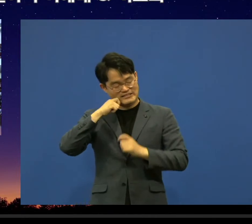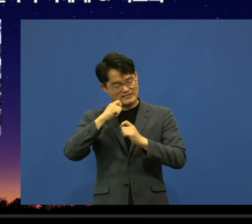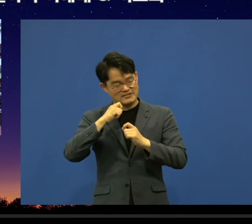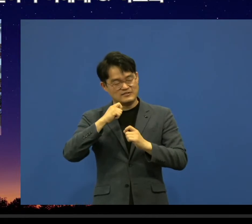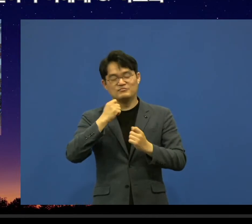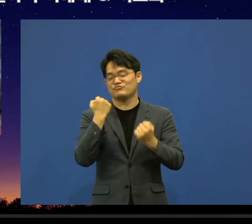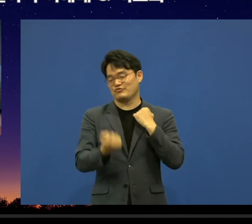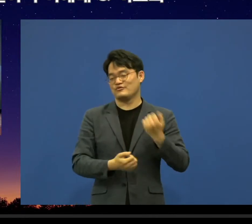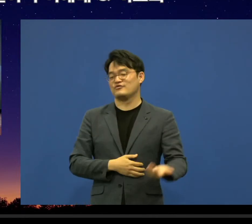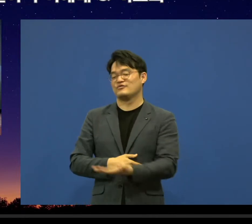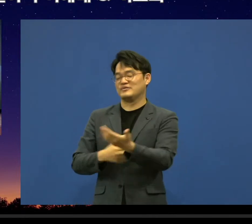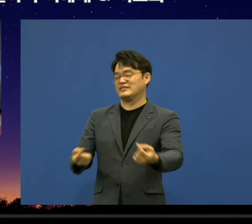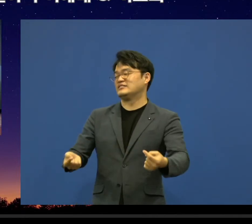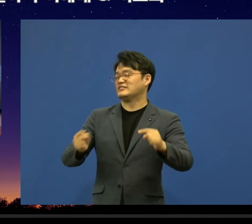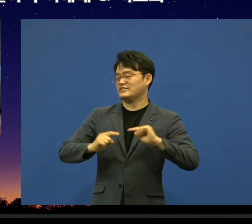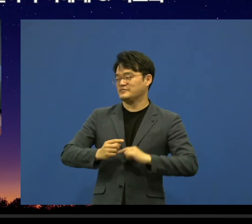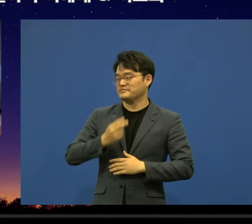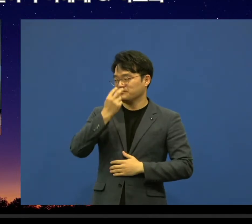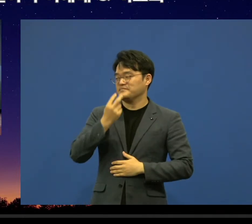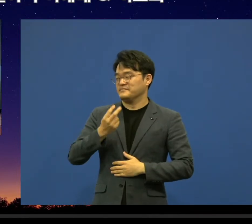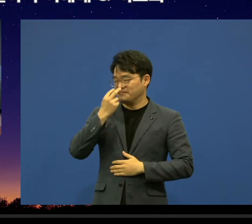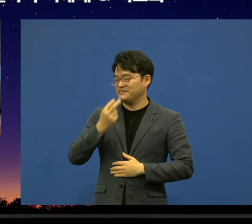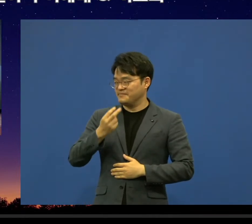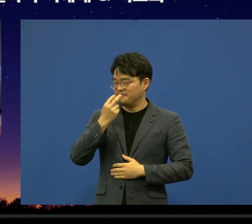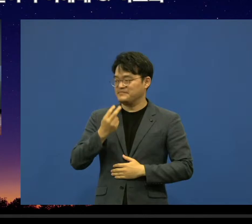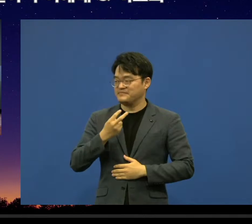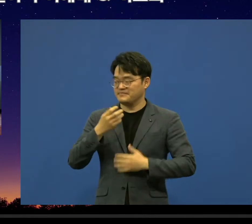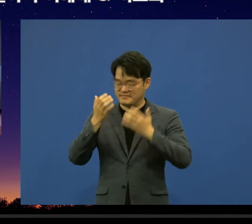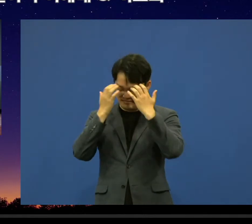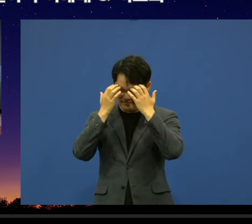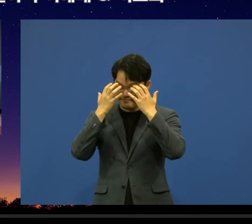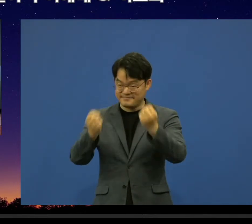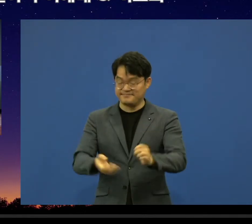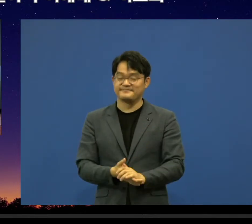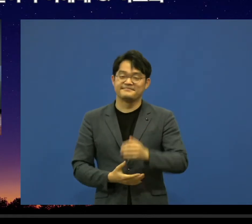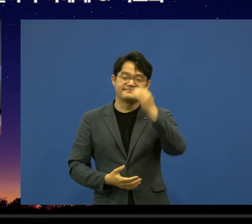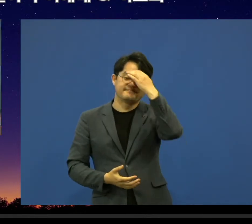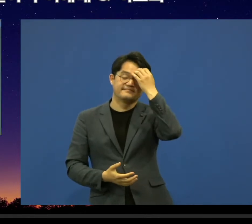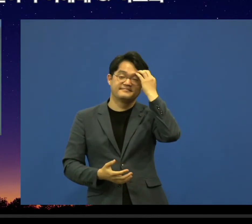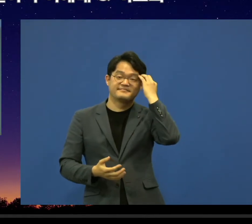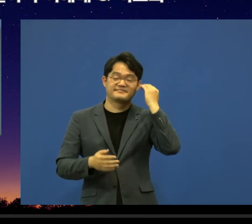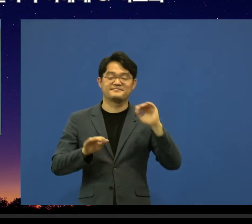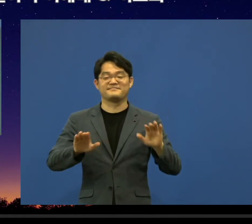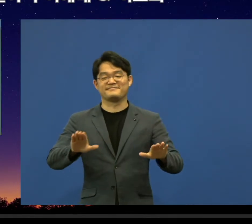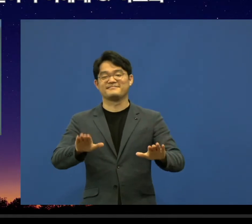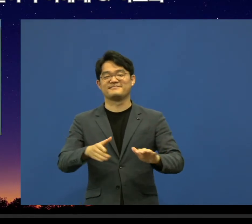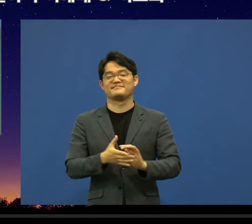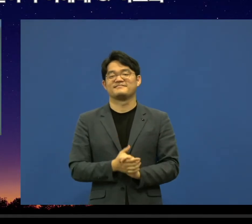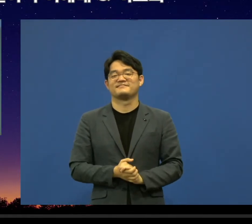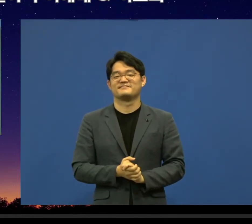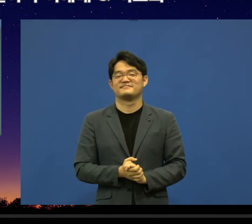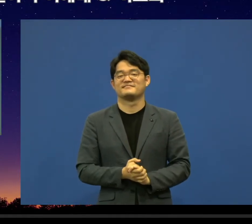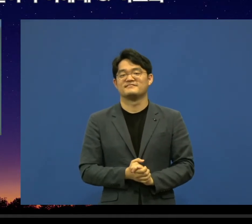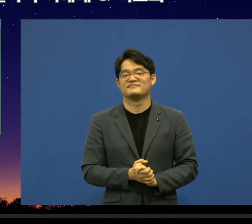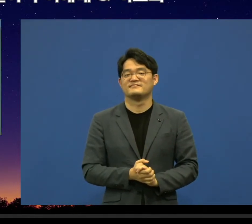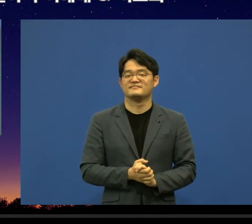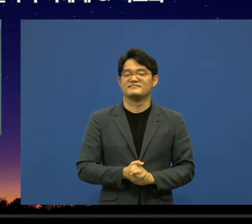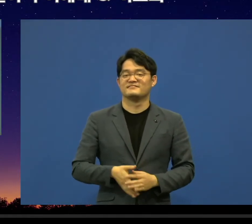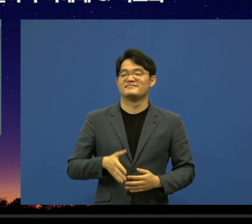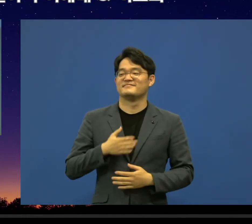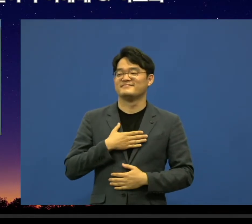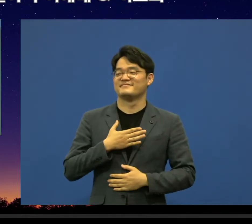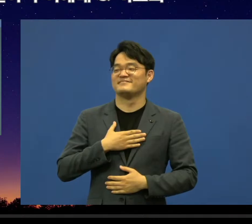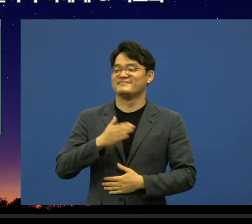많으십니다. 네. 자, 오늘은 또 이렇게 돼서 제가 또